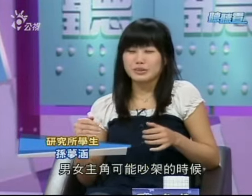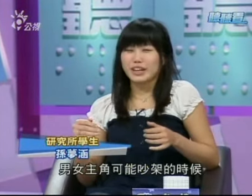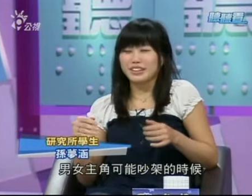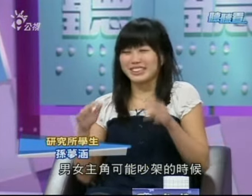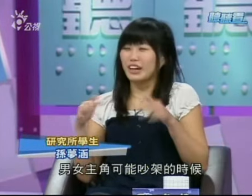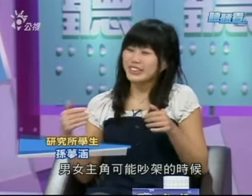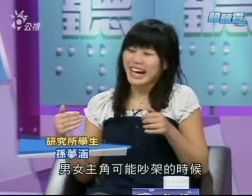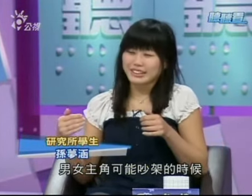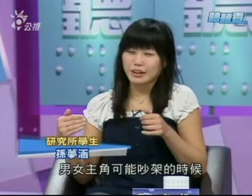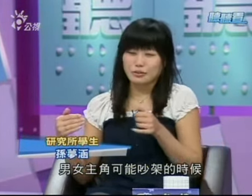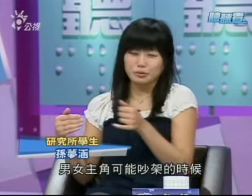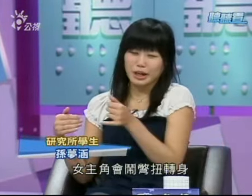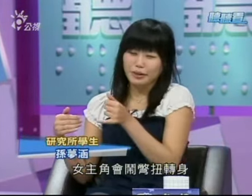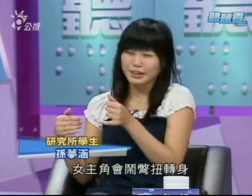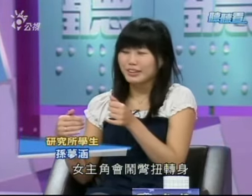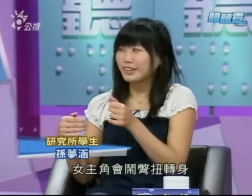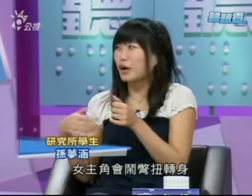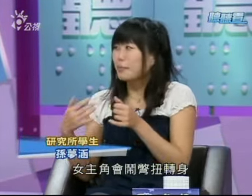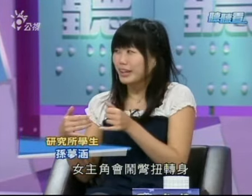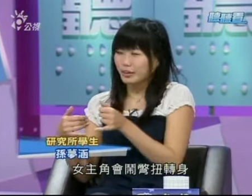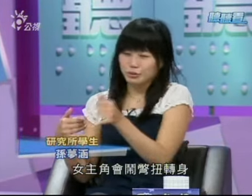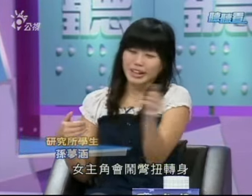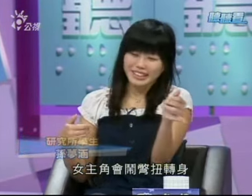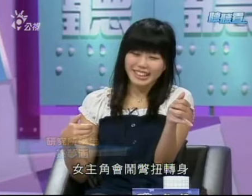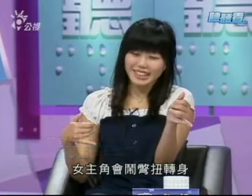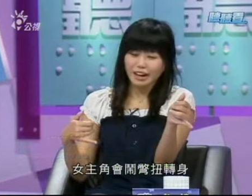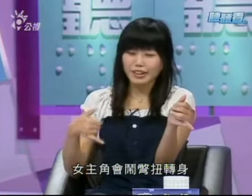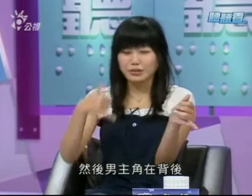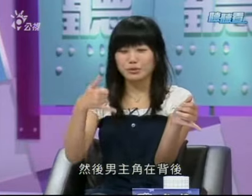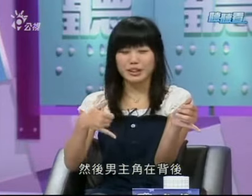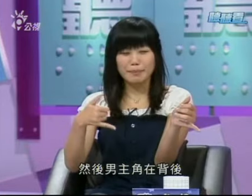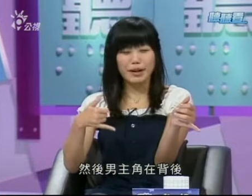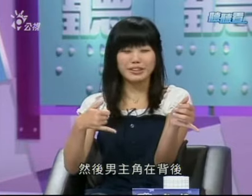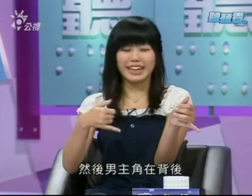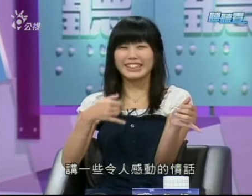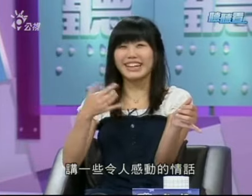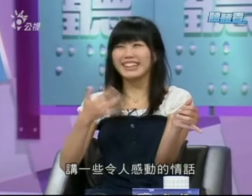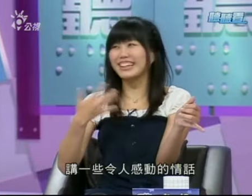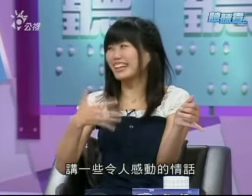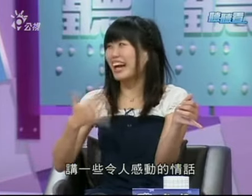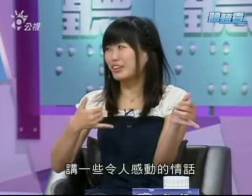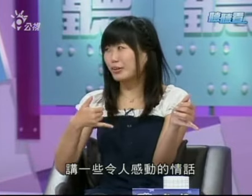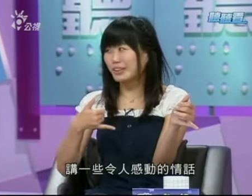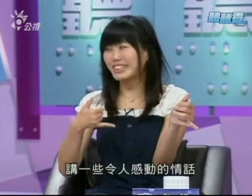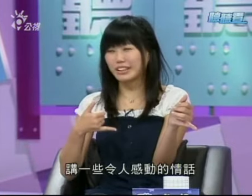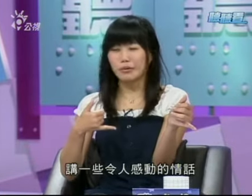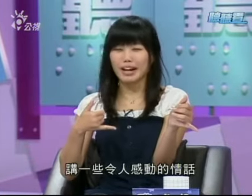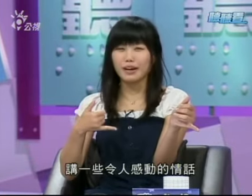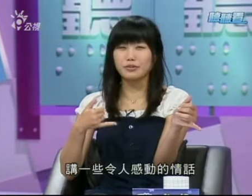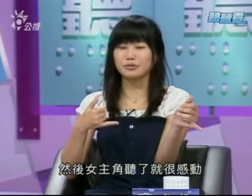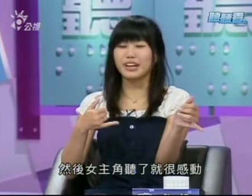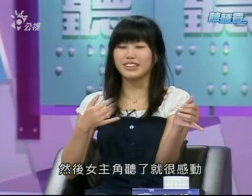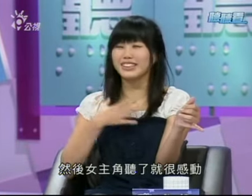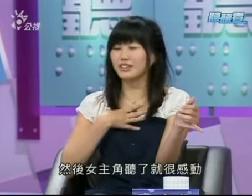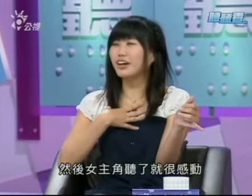主角可能吵架的时候女主角会闹闭牛转身然后男主角在背后讲一些令人感动的情话然后女主角听了就